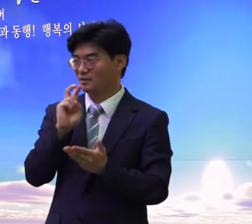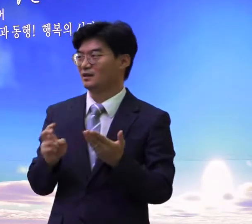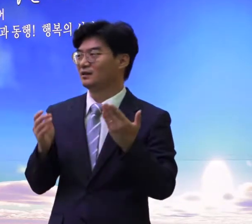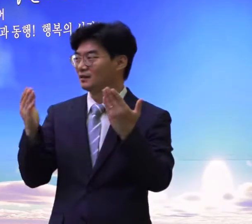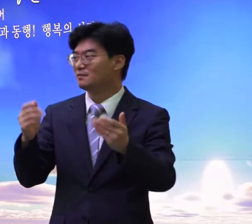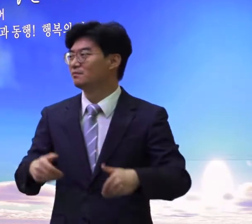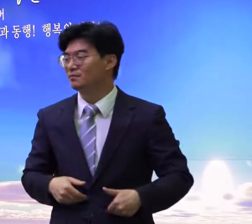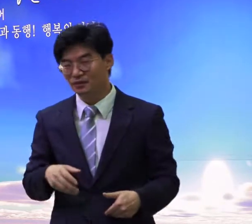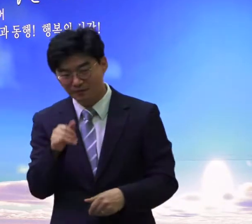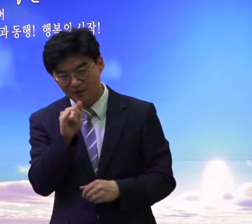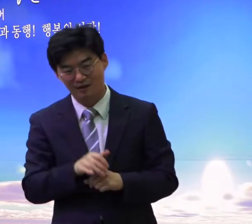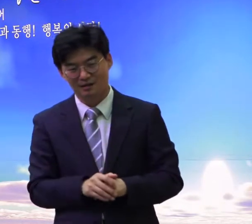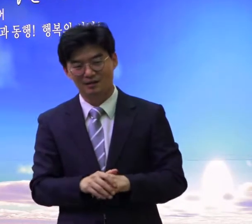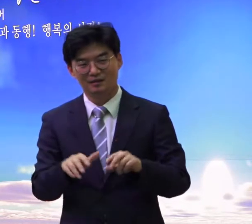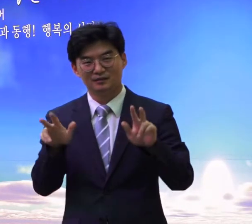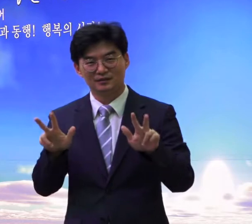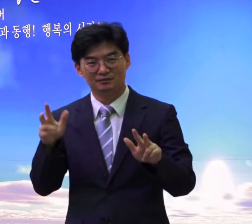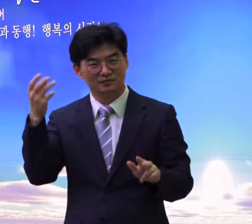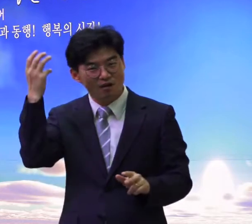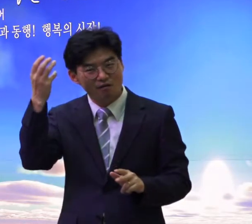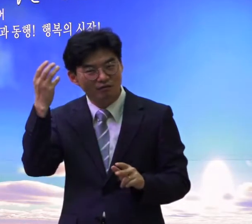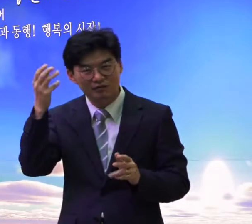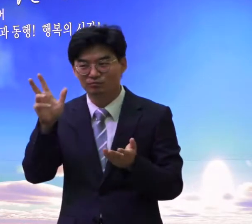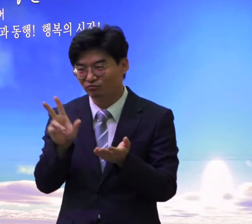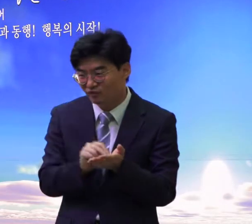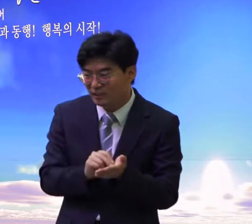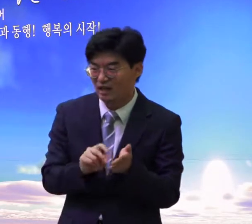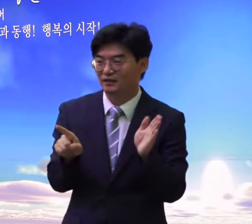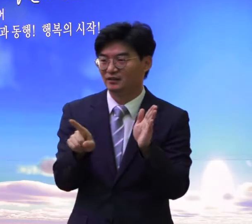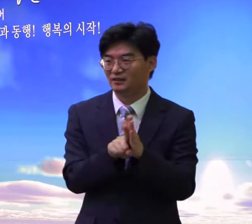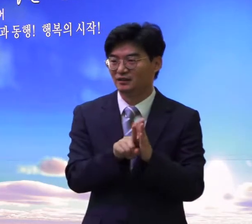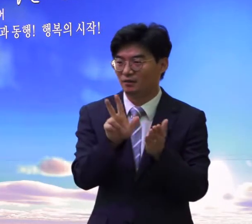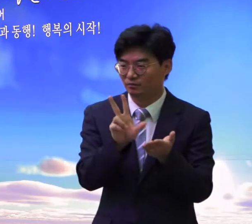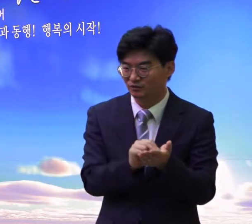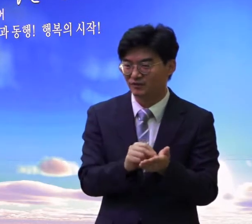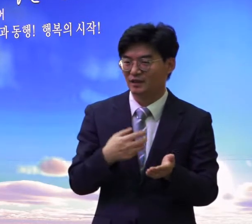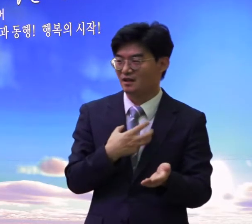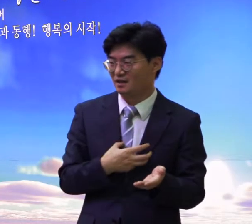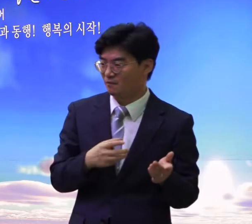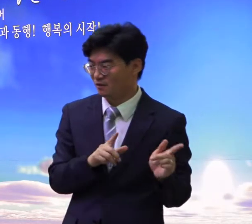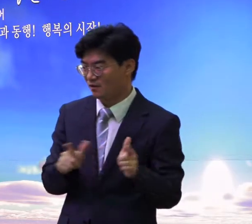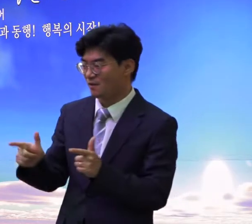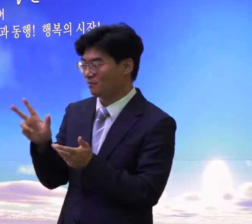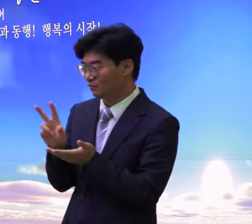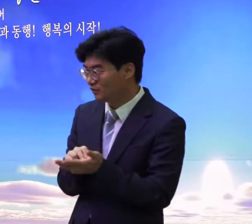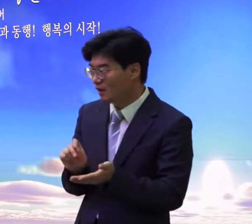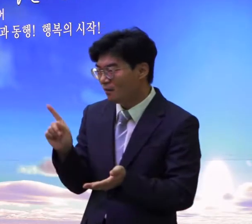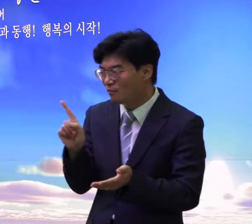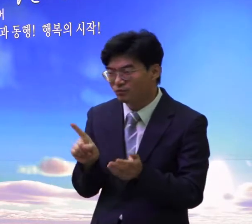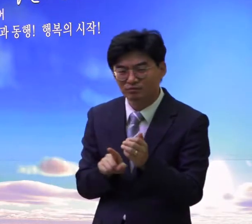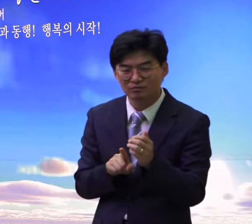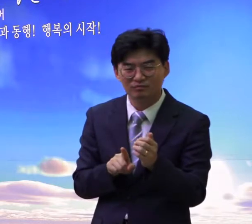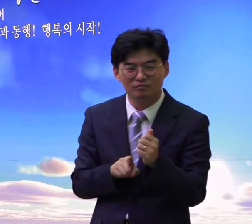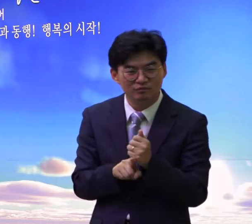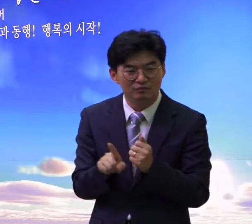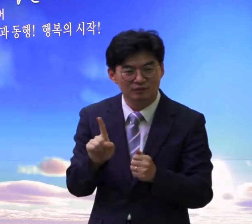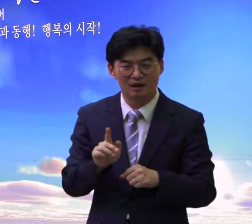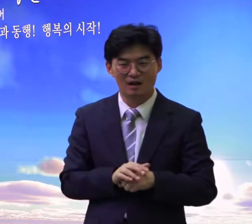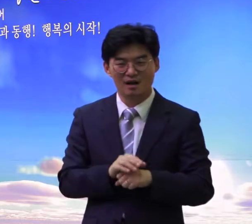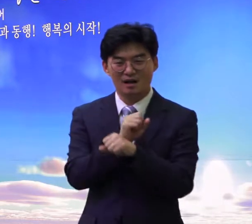많은 사람들의 영적인 문제, 이 신앙의 문제가 무엇입니까? 그들이 광야학교를